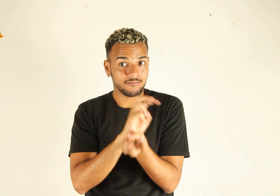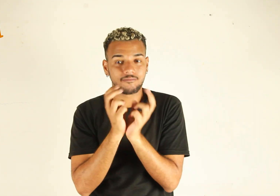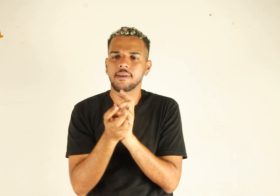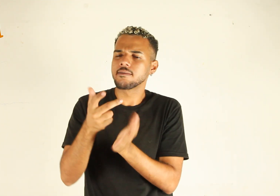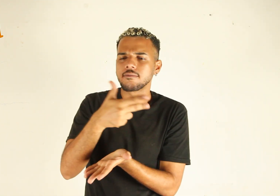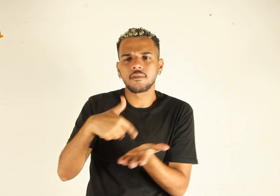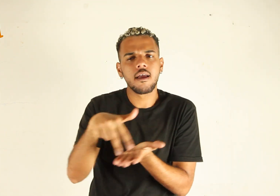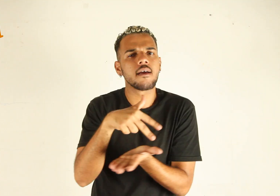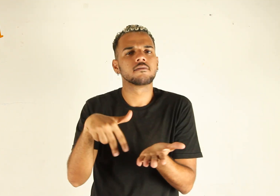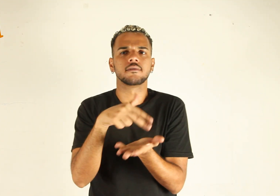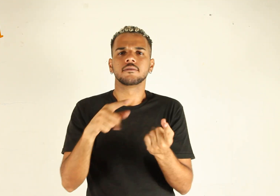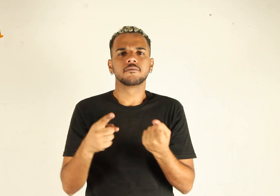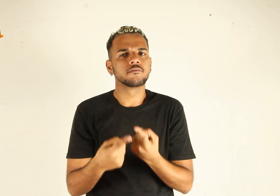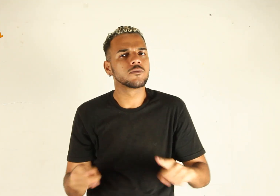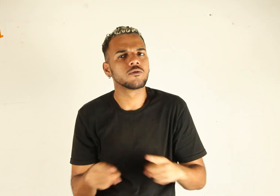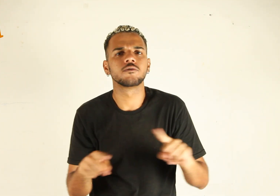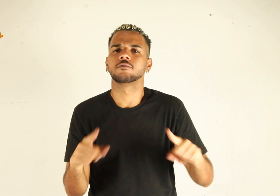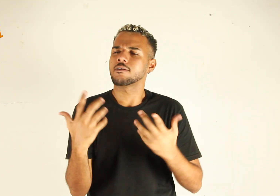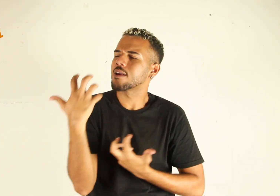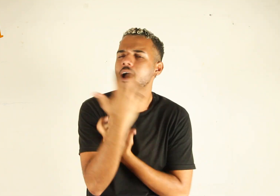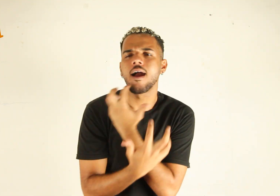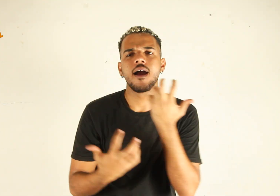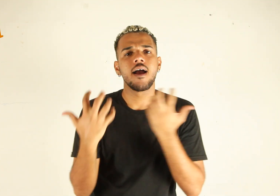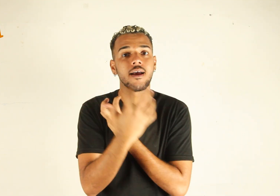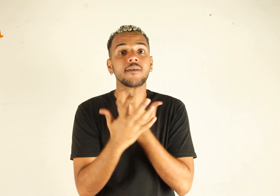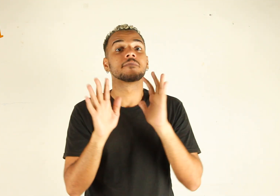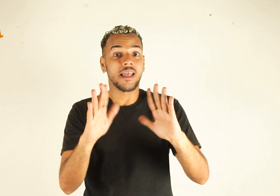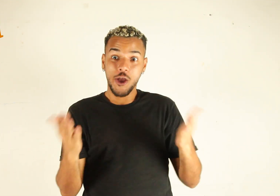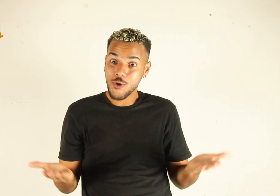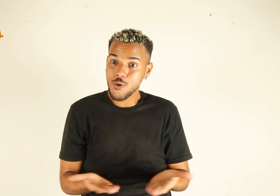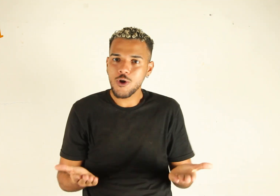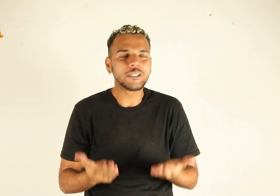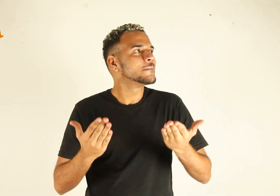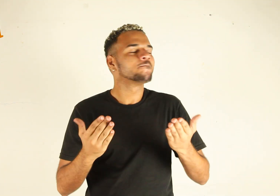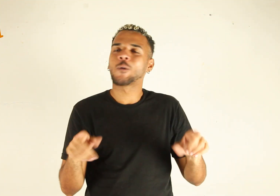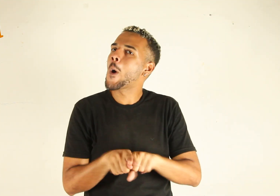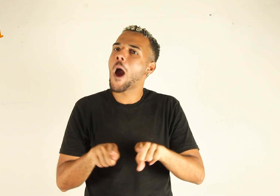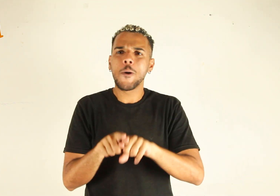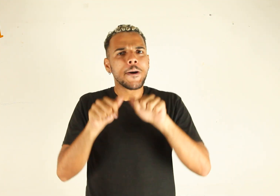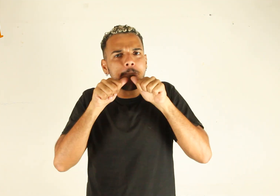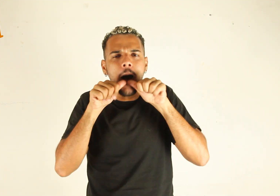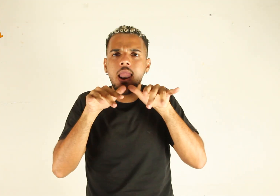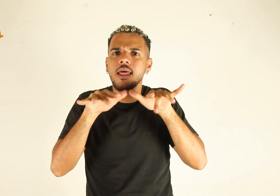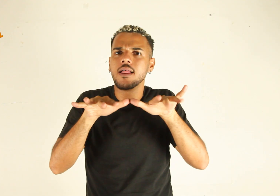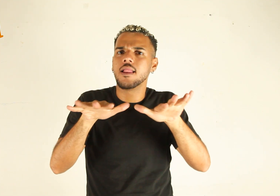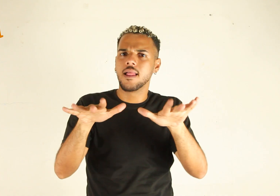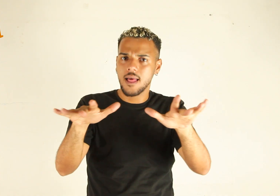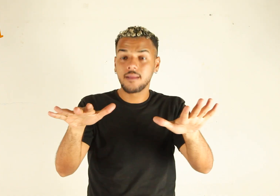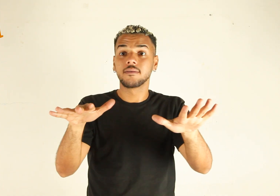A ginga, enquanto movimento corporal, revela a astúcia e a capacidade de iludir e enganar o oponente. Essas